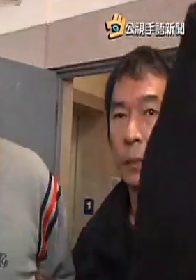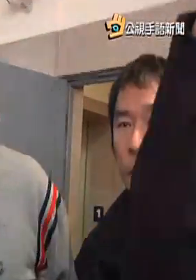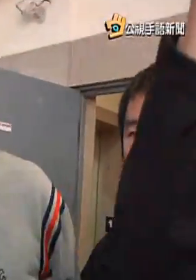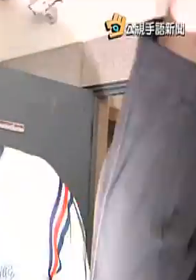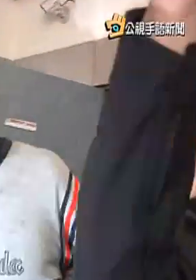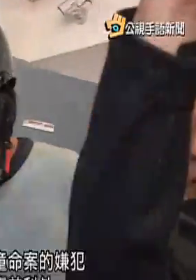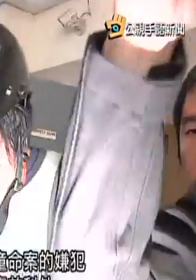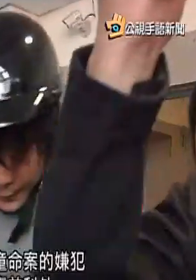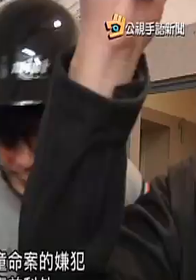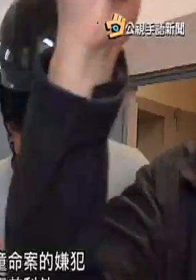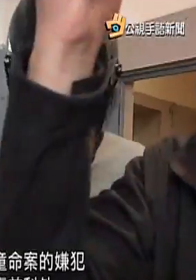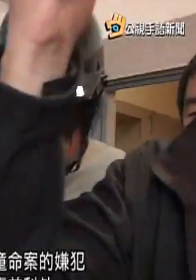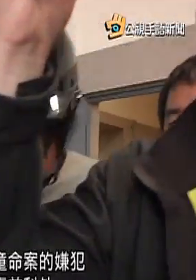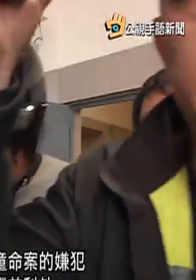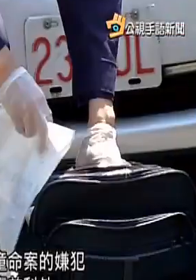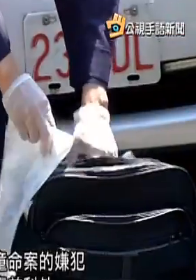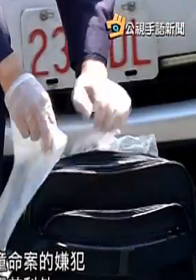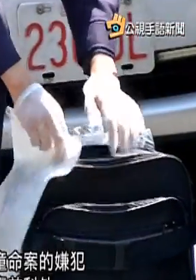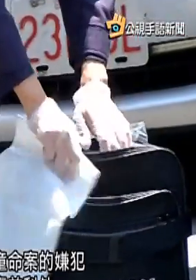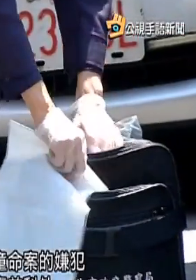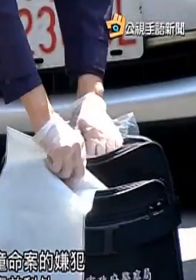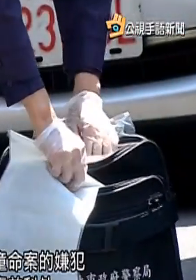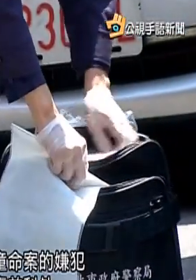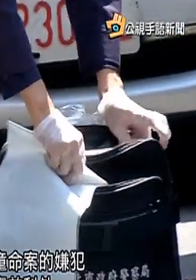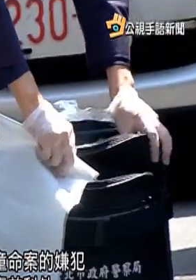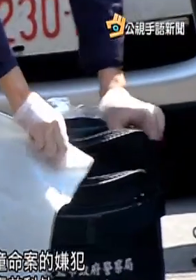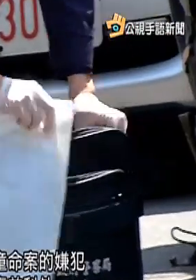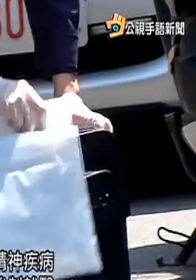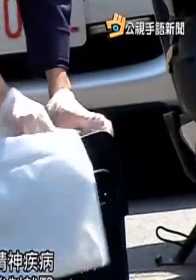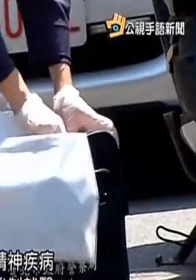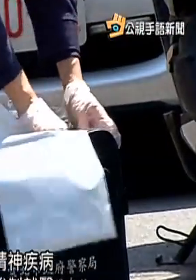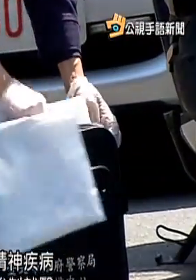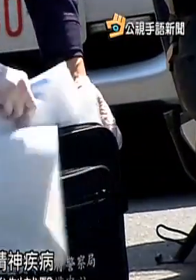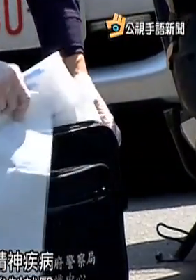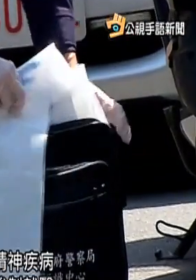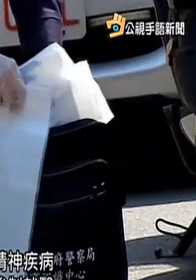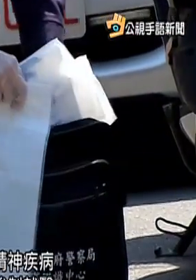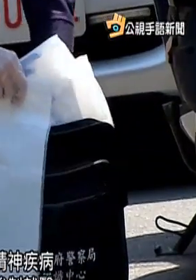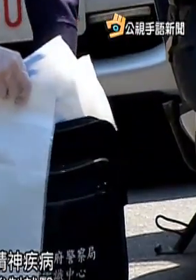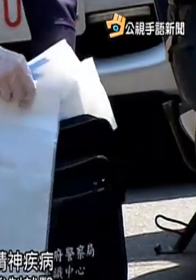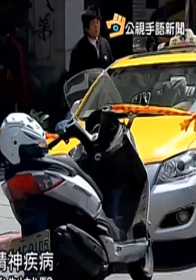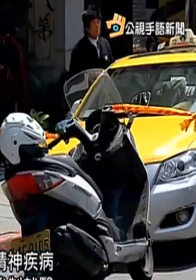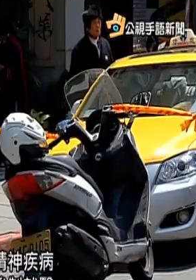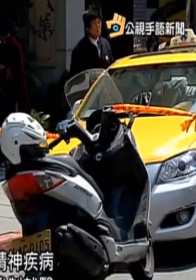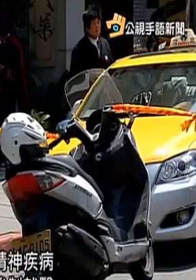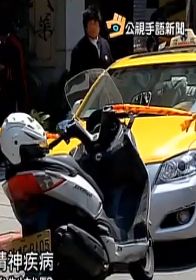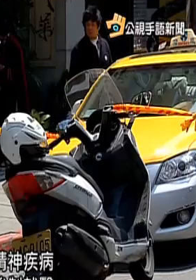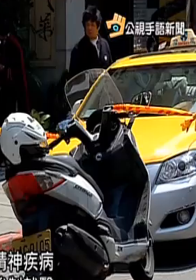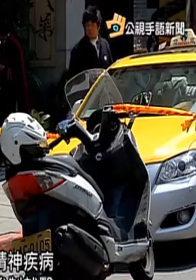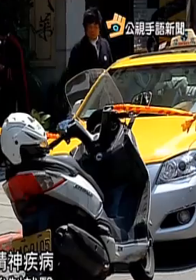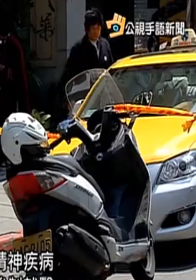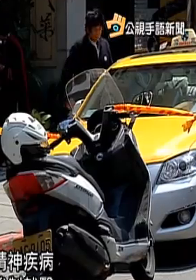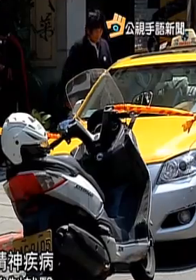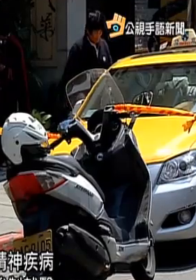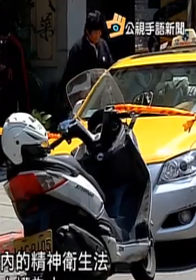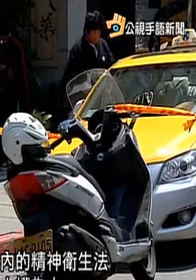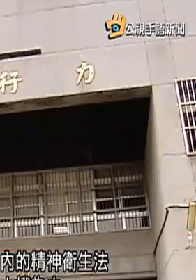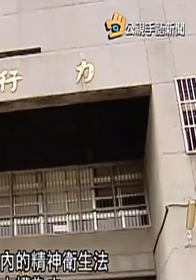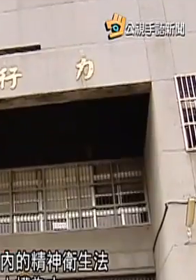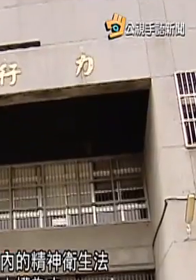北市内湖区杀童命案的嫌犯除了有吸毒的前科外，也疑似有精神疾病，却没有被强制就医。现在外界就质疑国